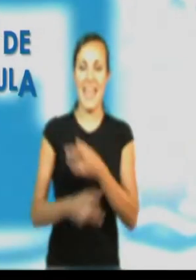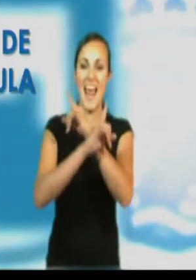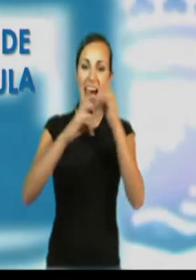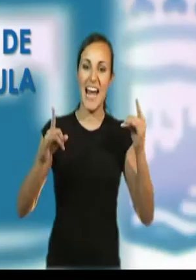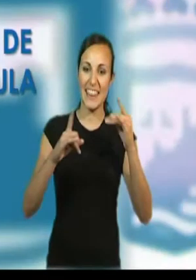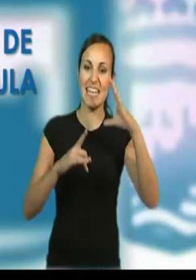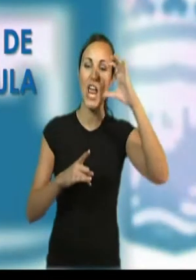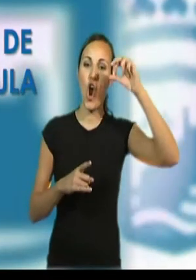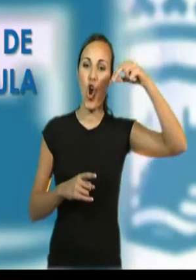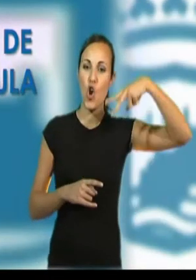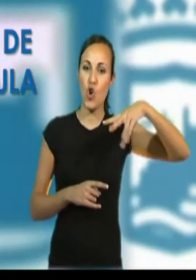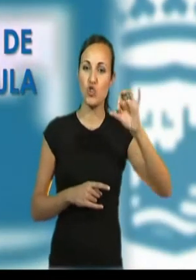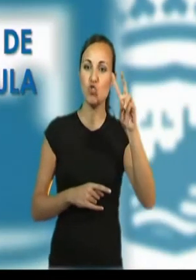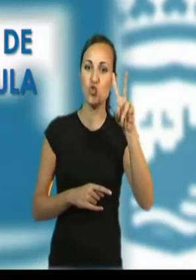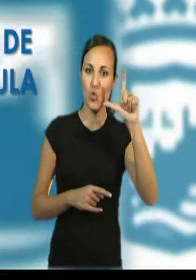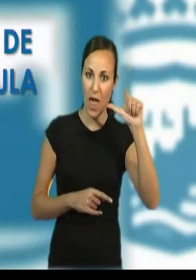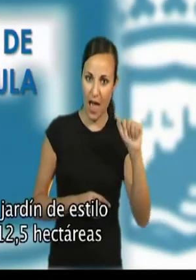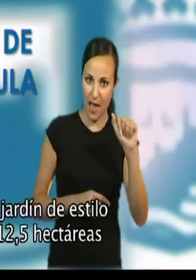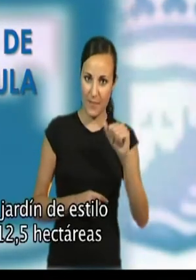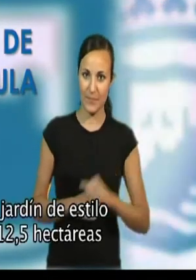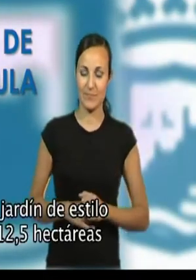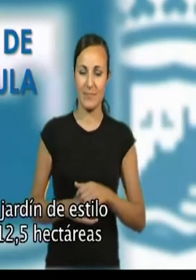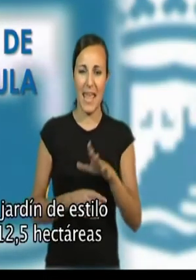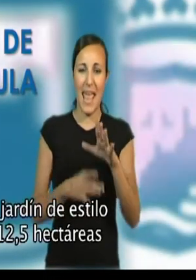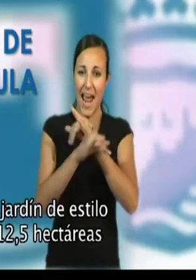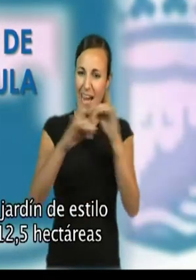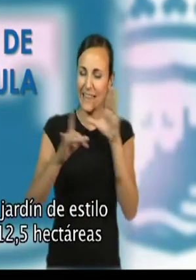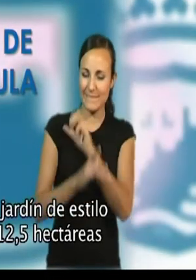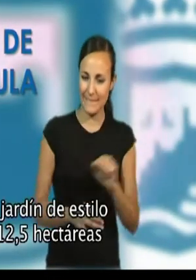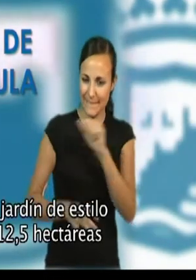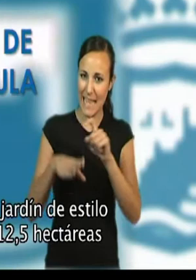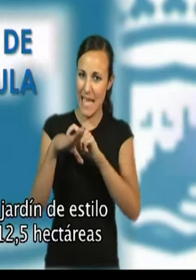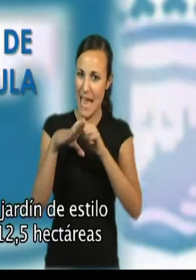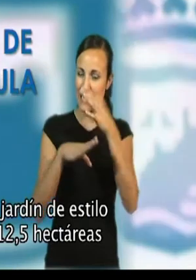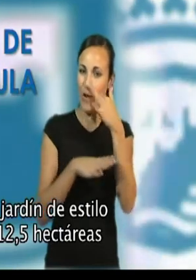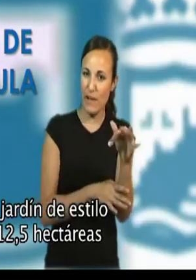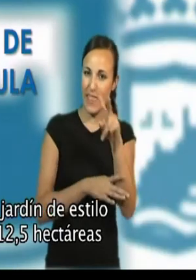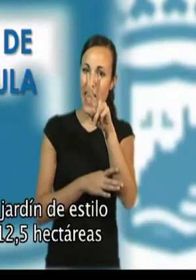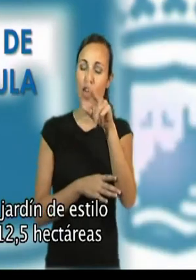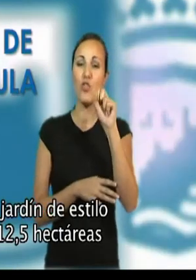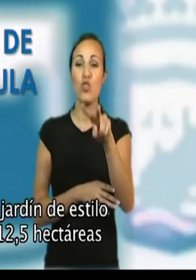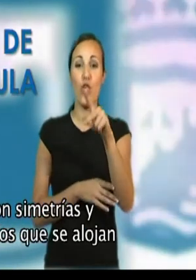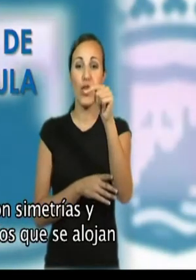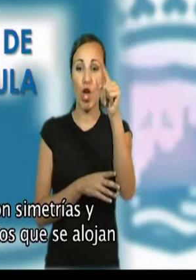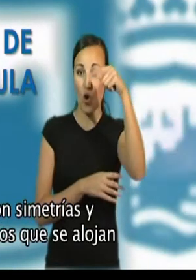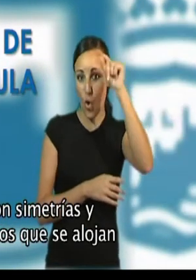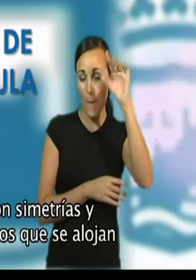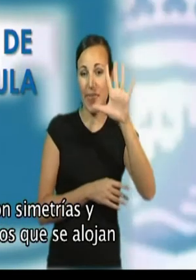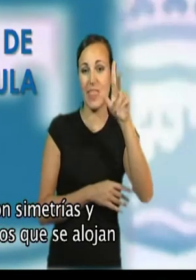Jardines de la Cónsula. Un precioso jardín de estilo francés, de 12,5 hectáreas, trazado con simetrías